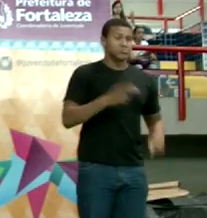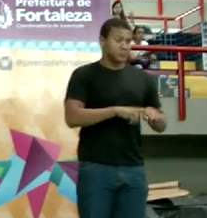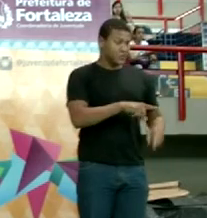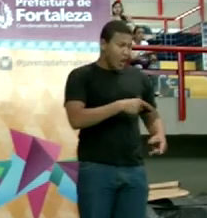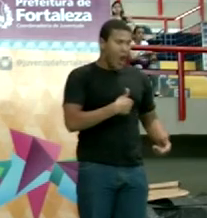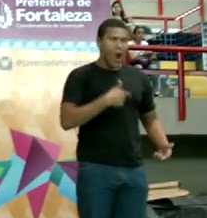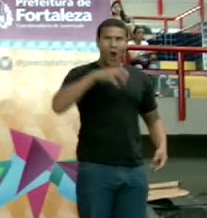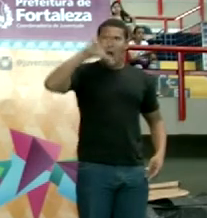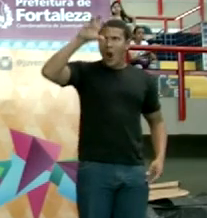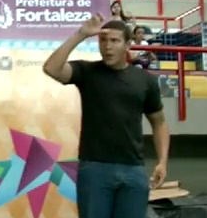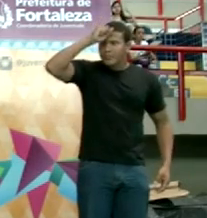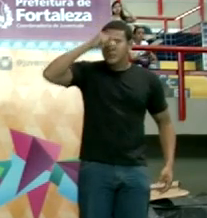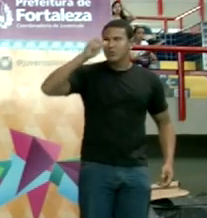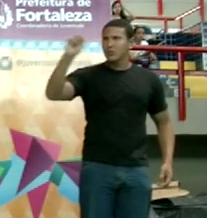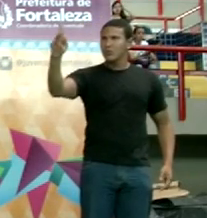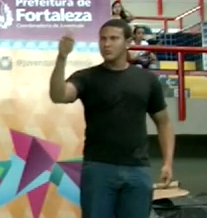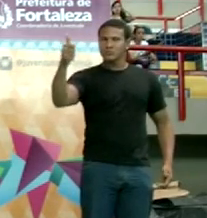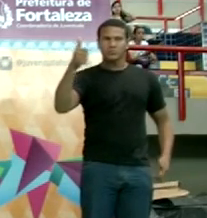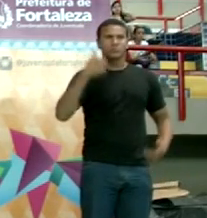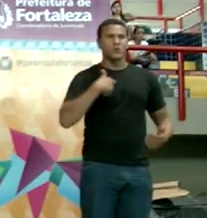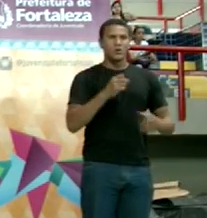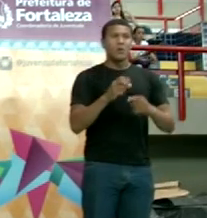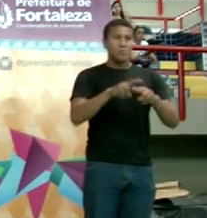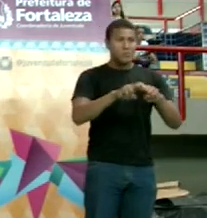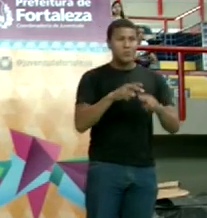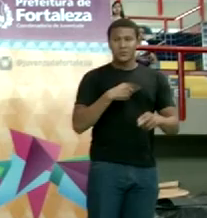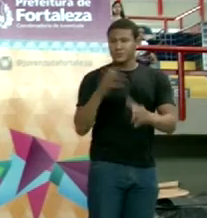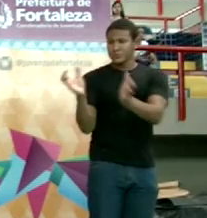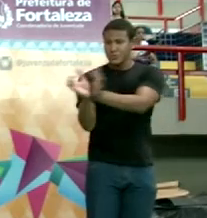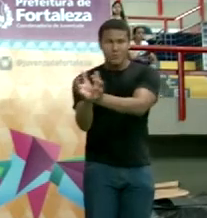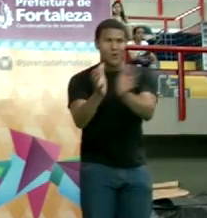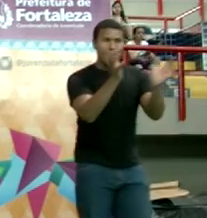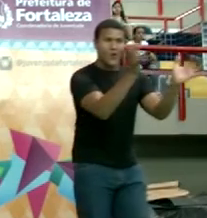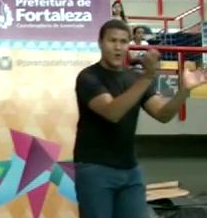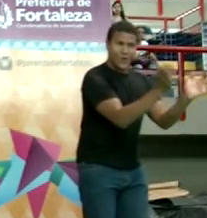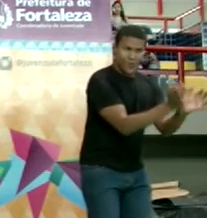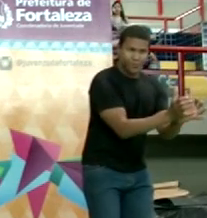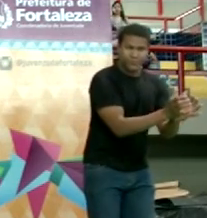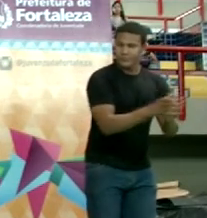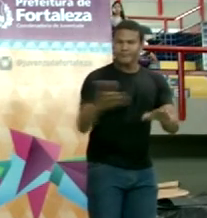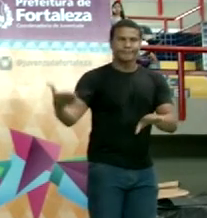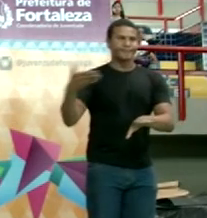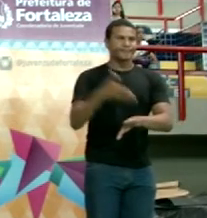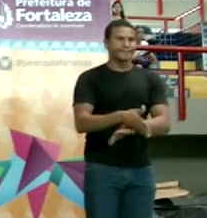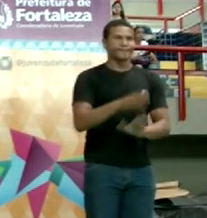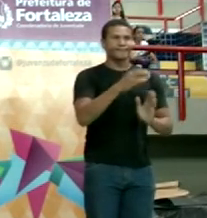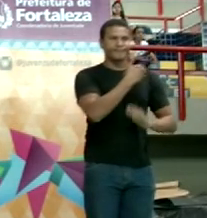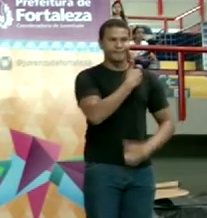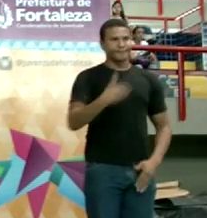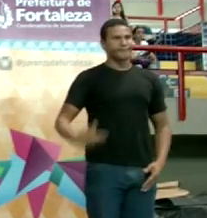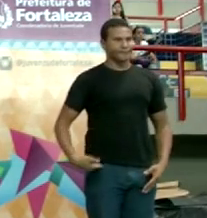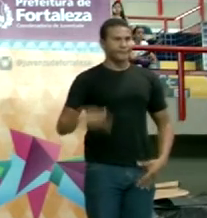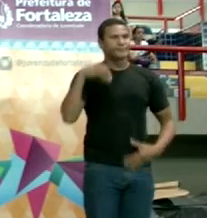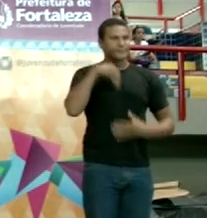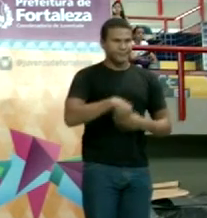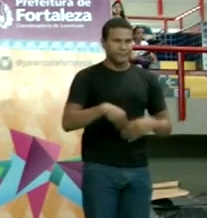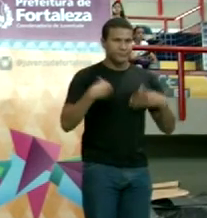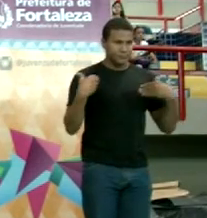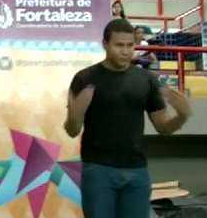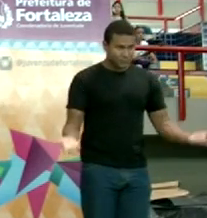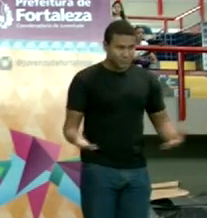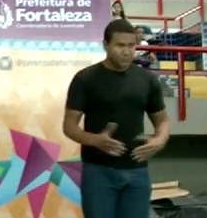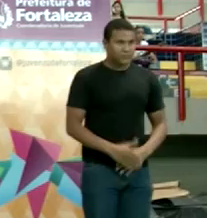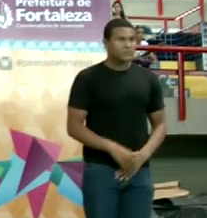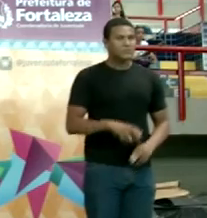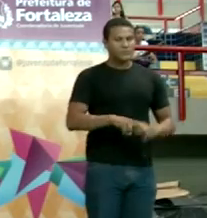forma, o Partido Liberal e o Partido Conservador participavam do governo. Dessa forma, a gente agora pode resolver